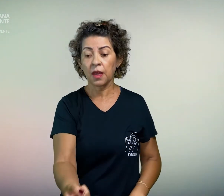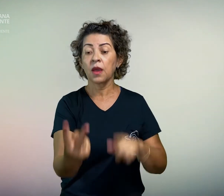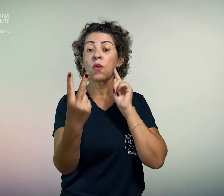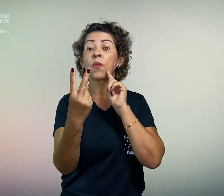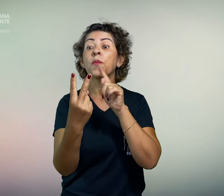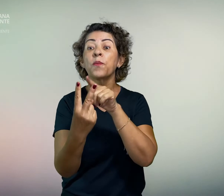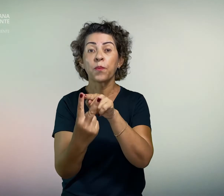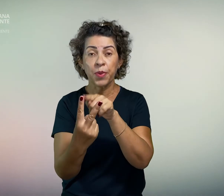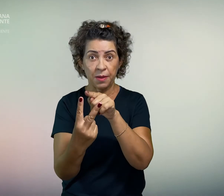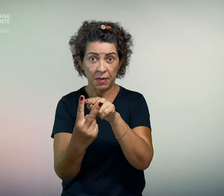Primeiro,